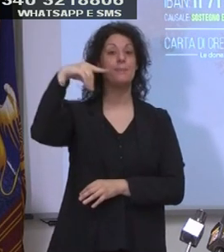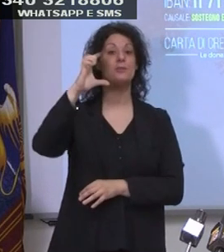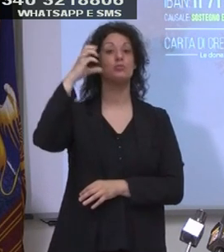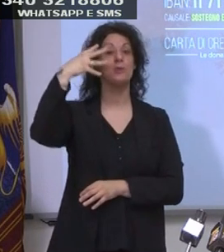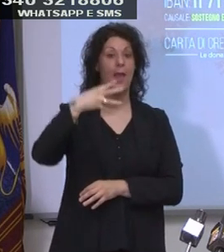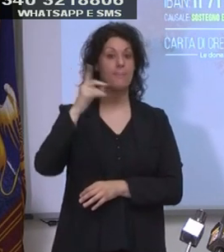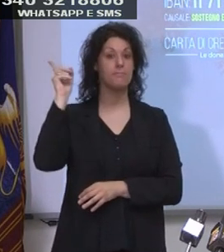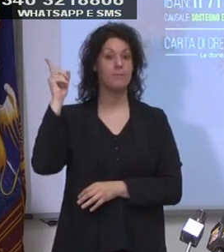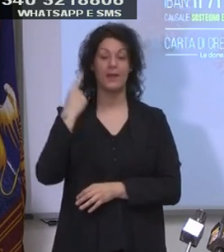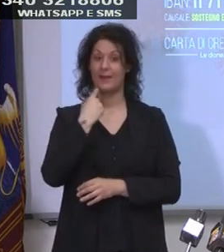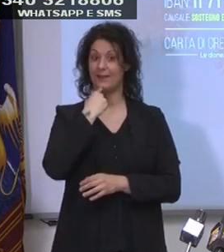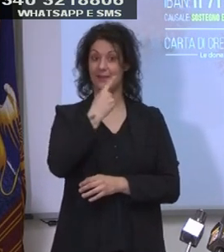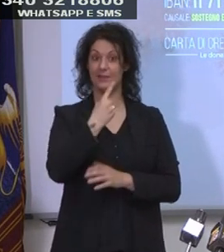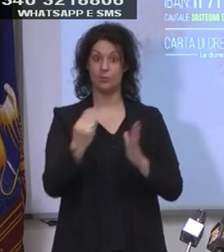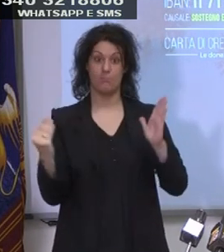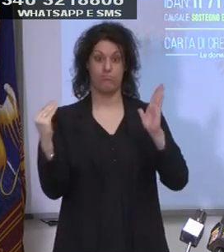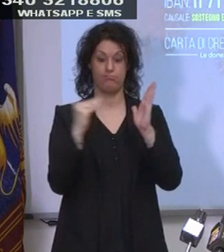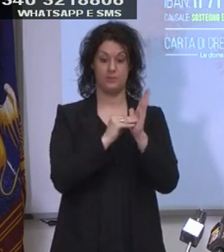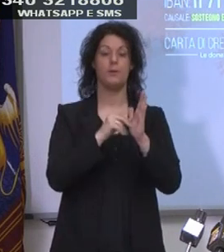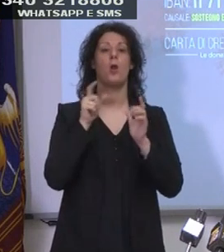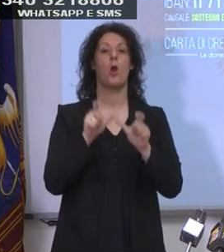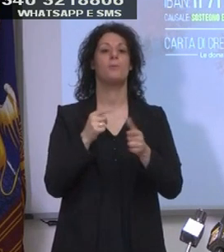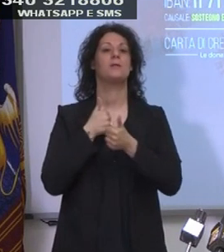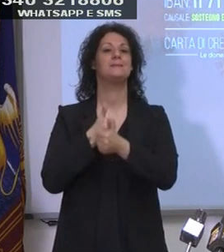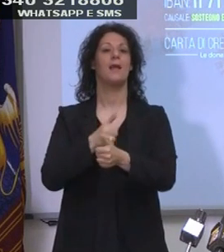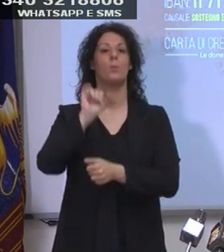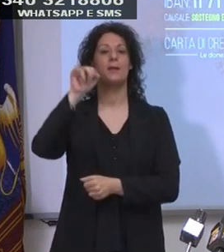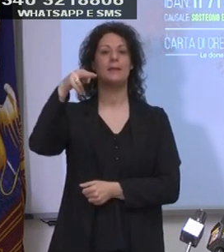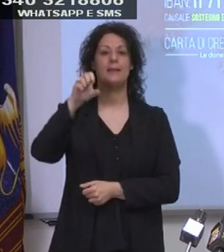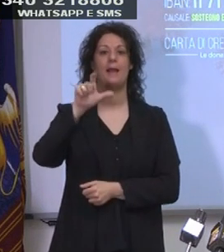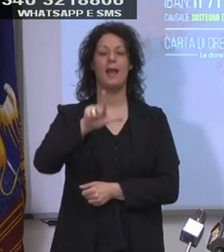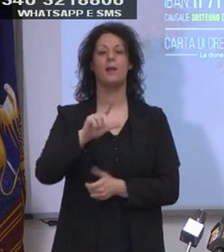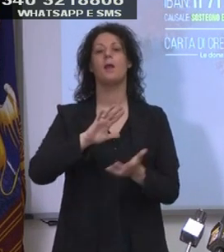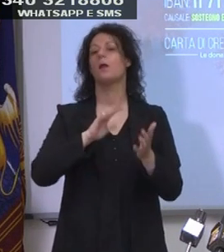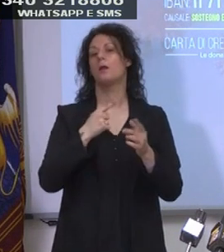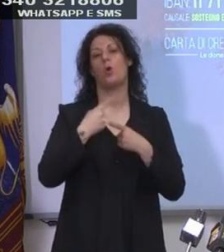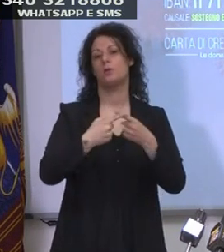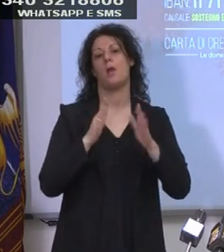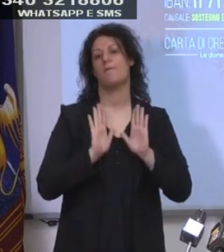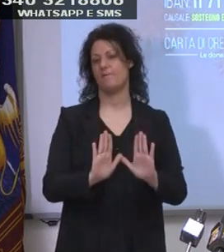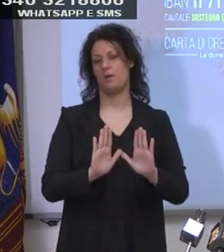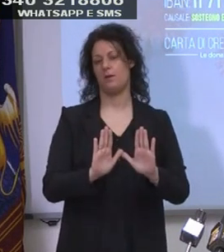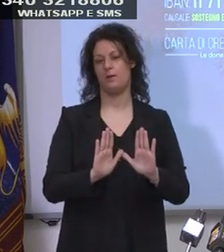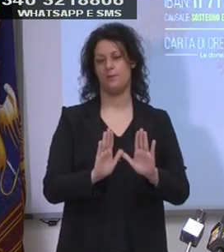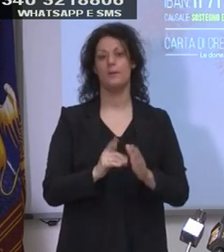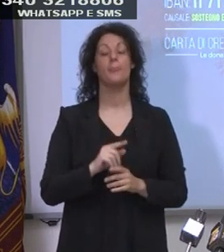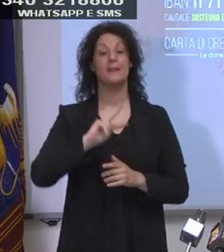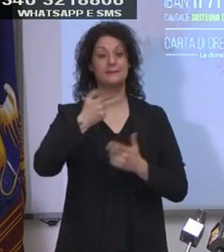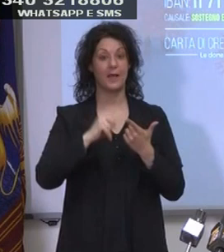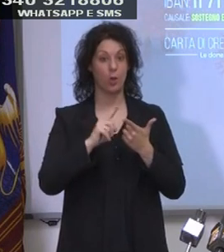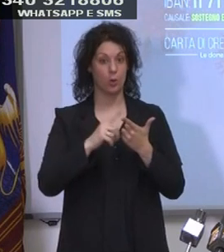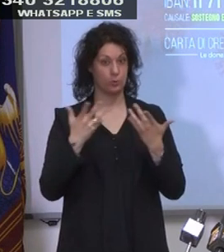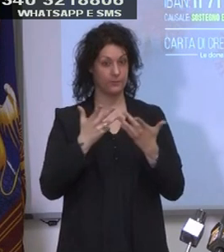all'applicazione delle linee guida dell'INAI, siamo fermi lì, primo. Secondo, c'è un tema nel merito, le linee guida INAI non è che sono